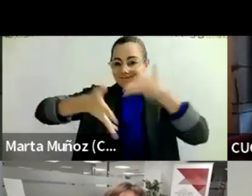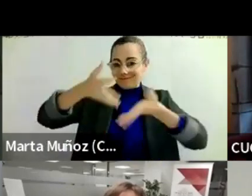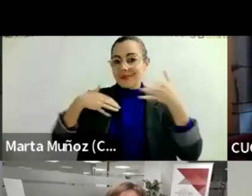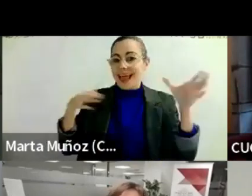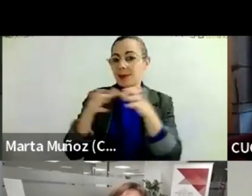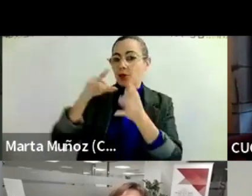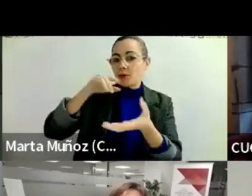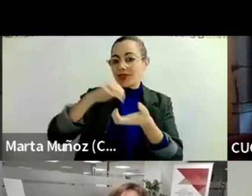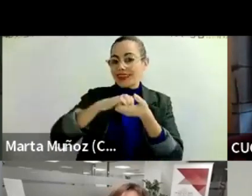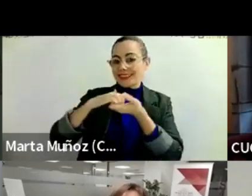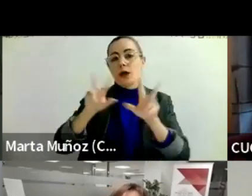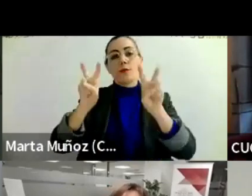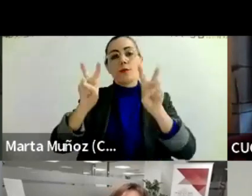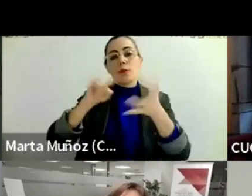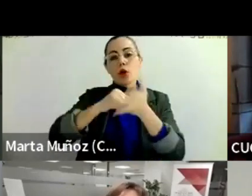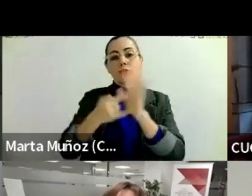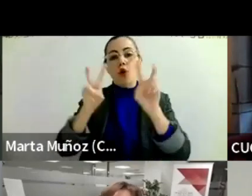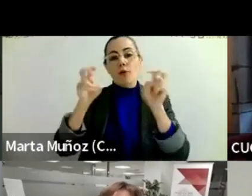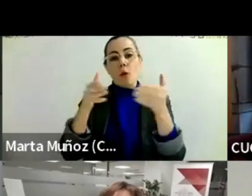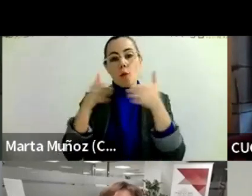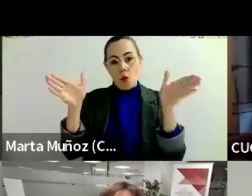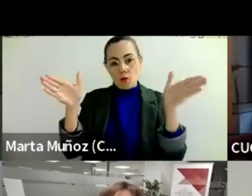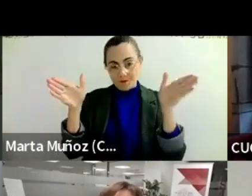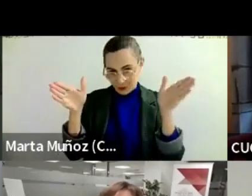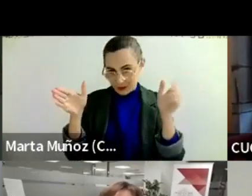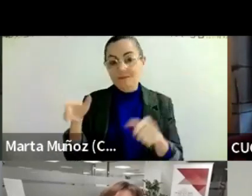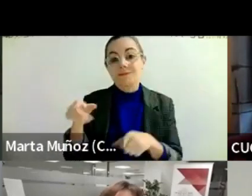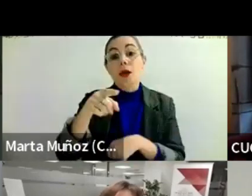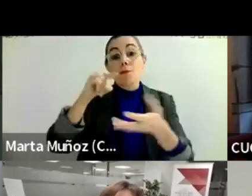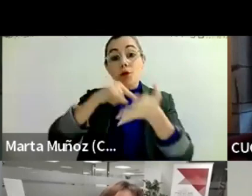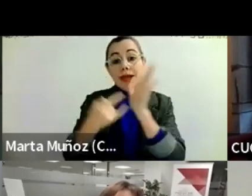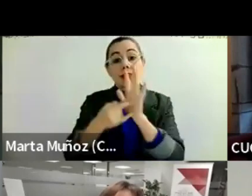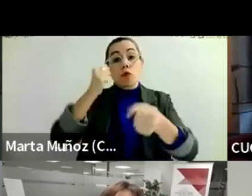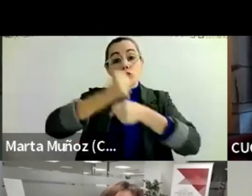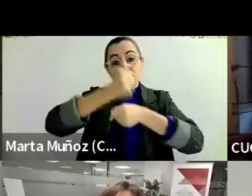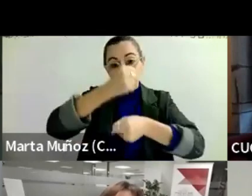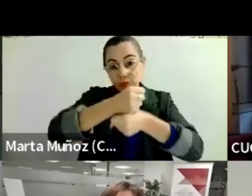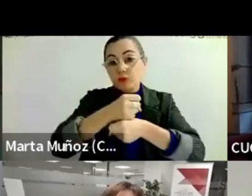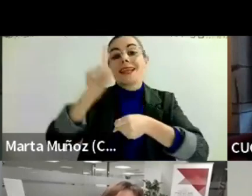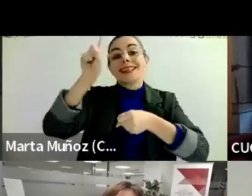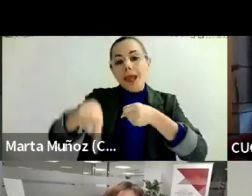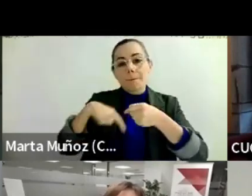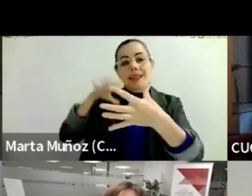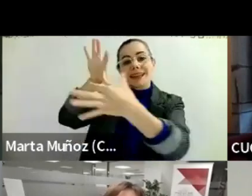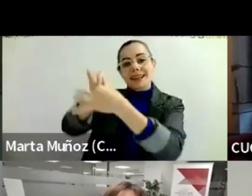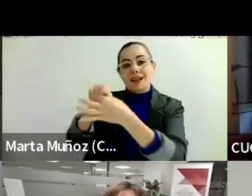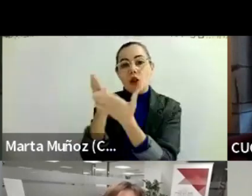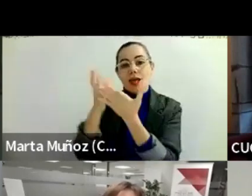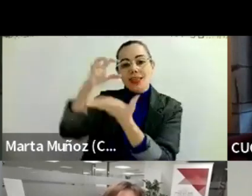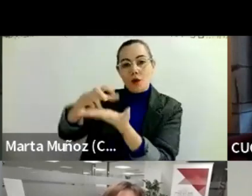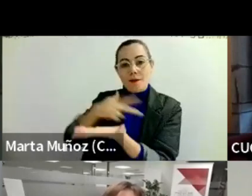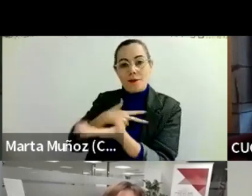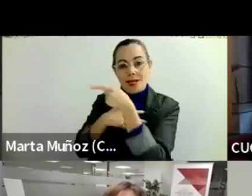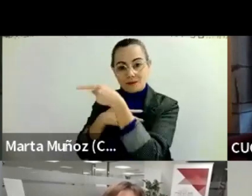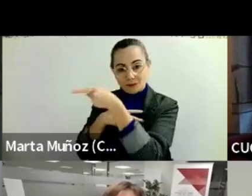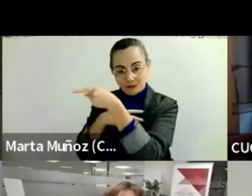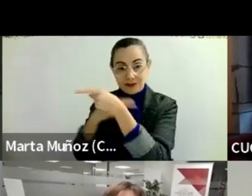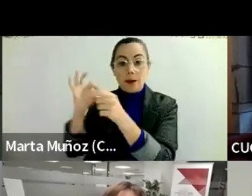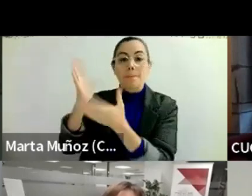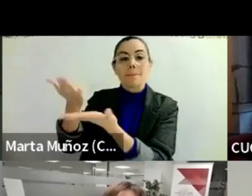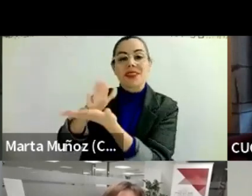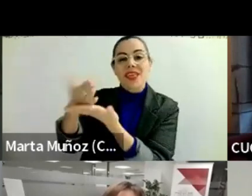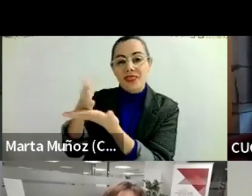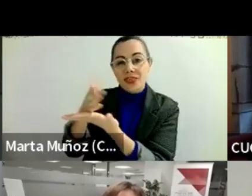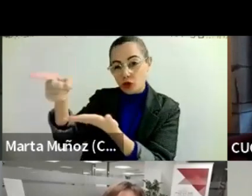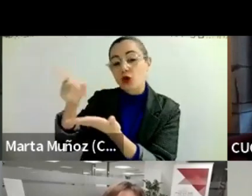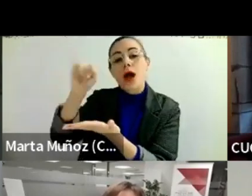todo lo relacionado con las personas sordas y la lengua de signos. El equipo de CNSE está llevando a cabo este proyecto que, como os digo, es nuevo, lleva mucho trabajo, pero